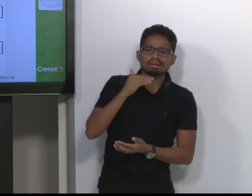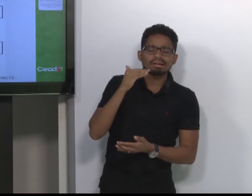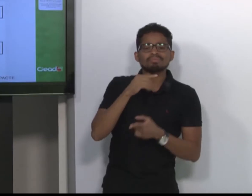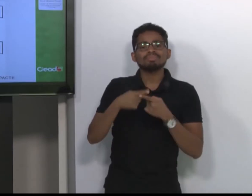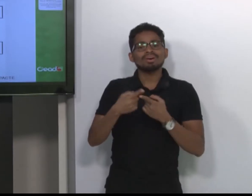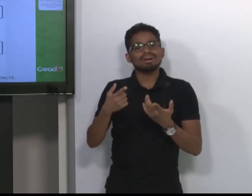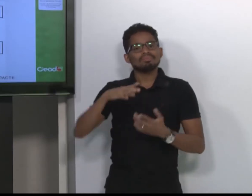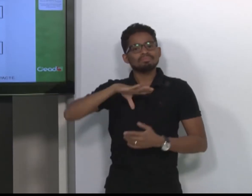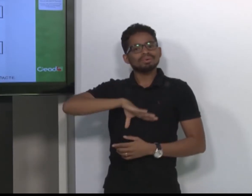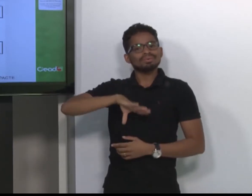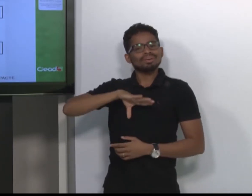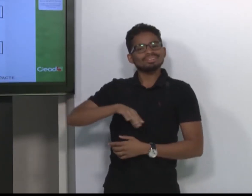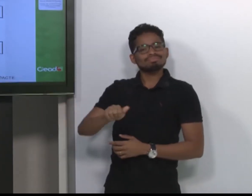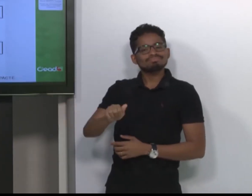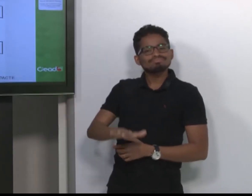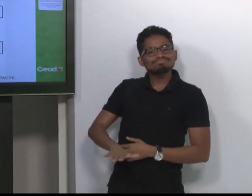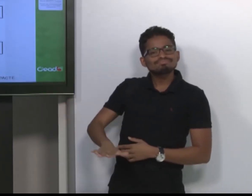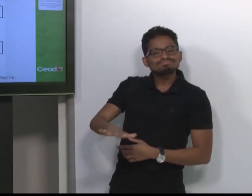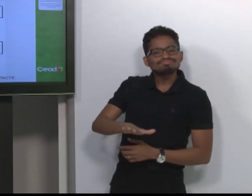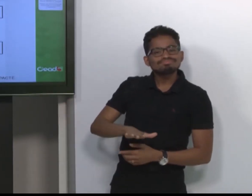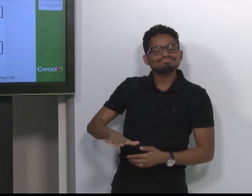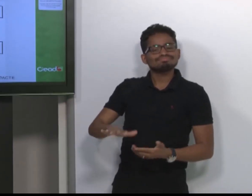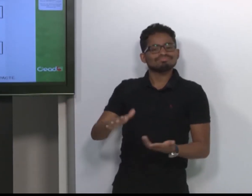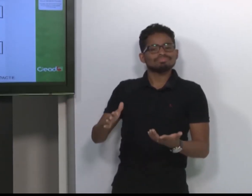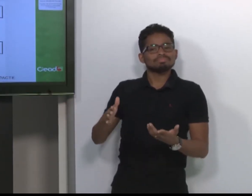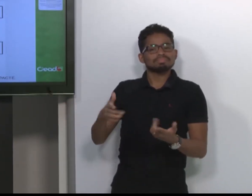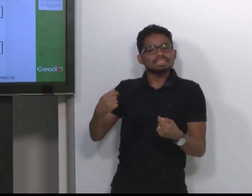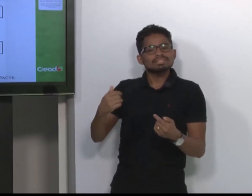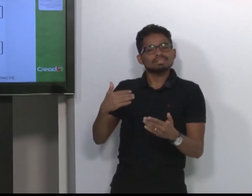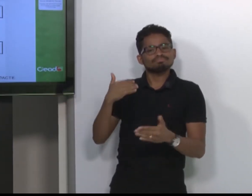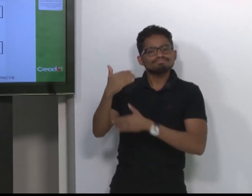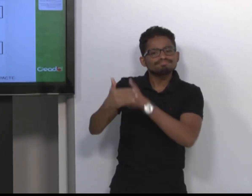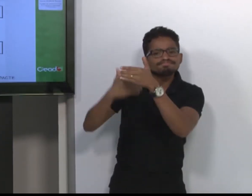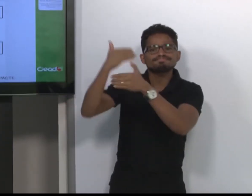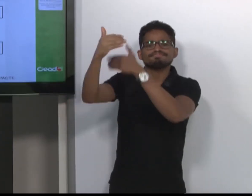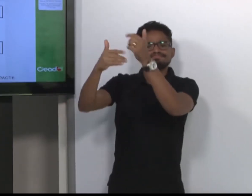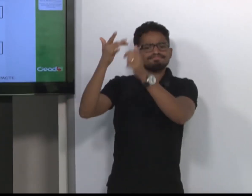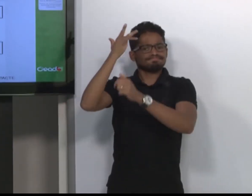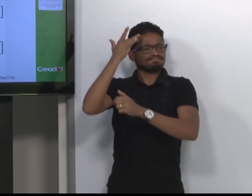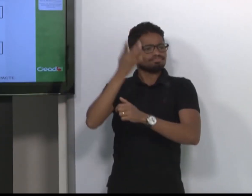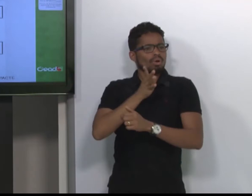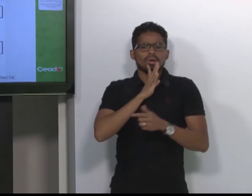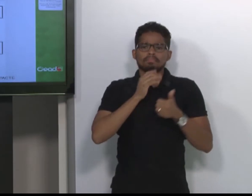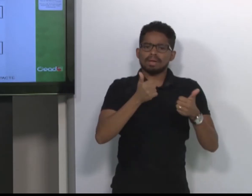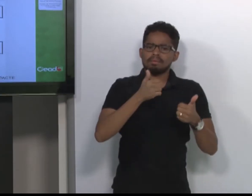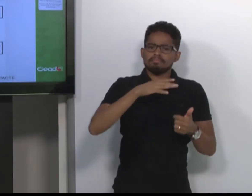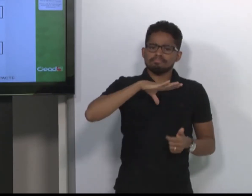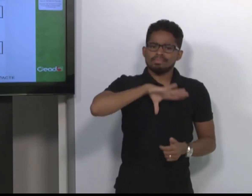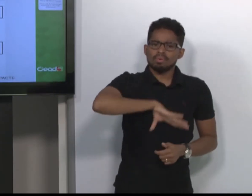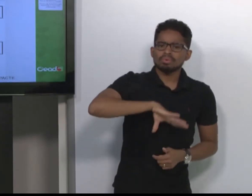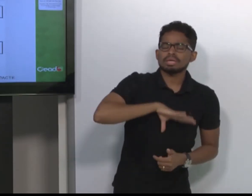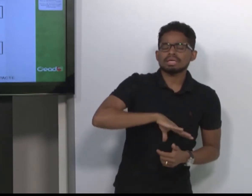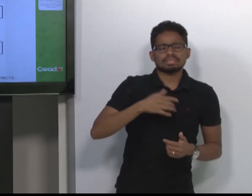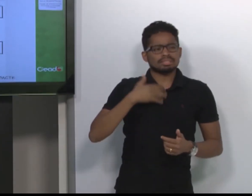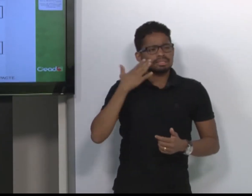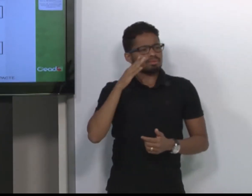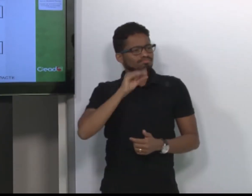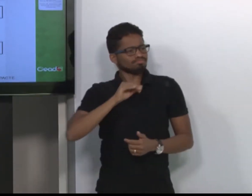português básico. Não, é necessário que tenha o conhecimento adequado dessas línguas, do português, conheça a